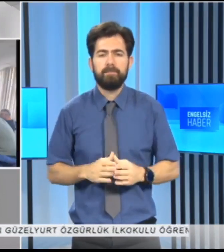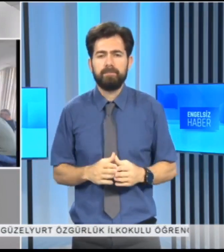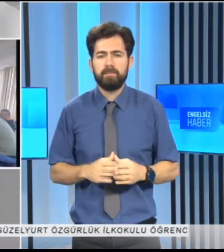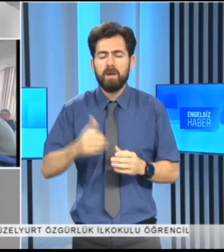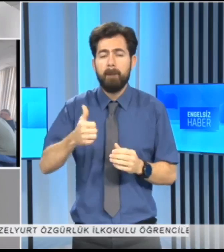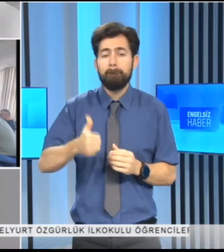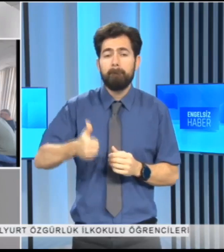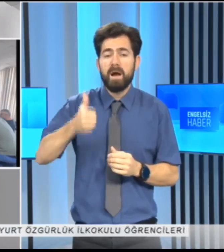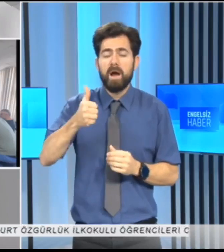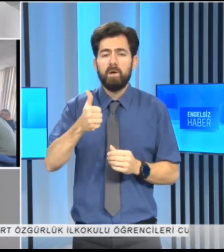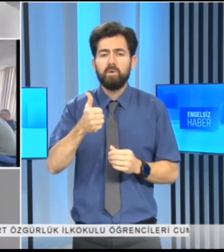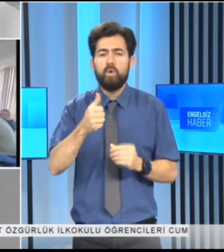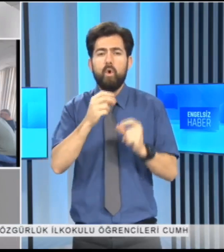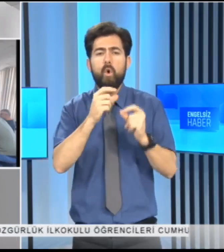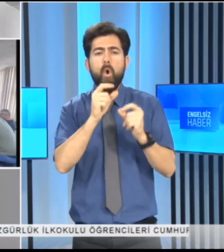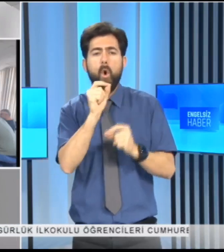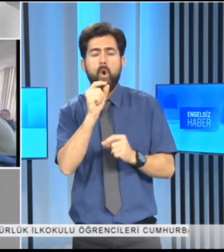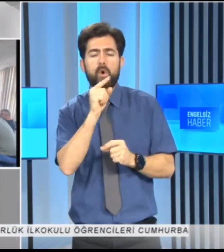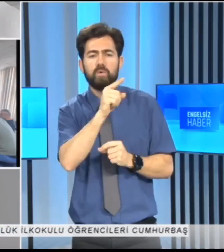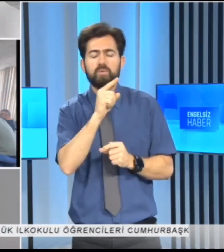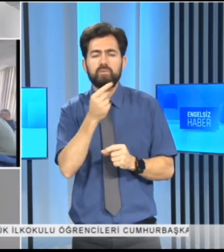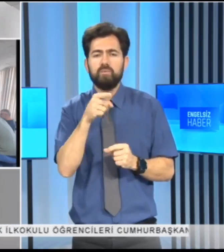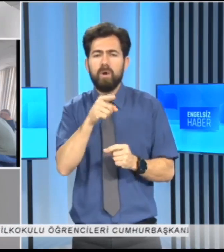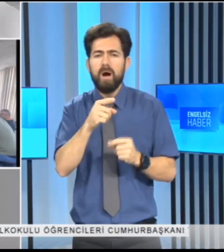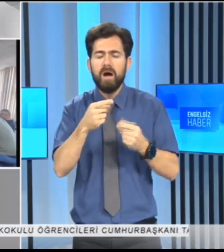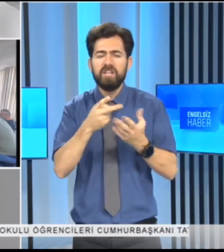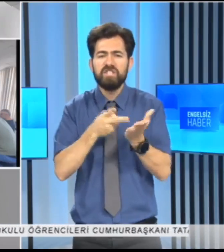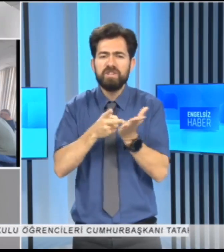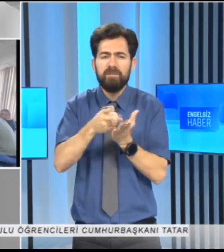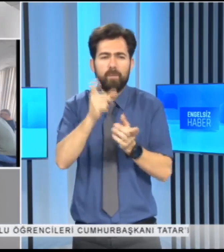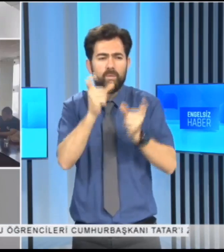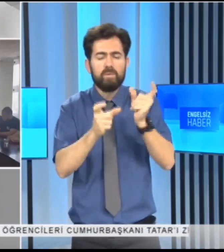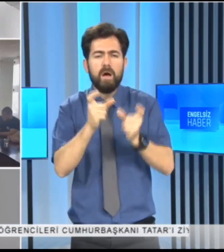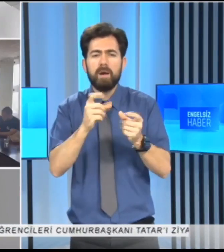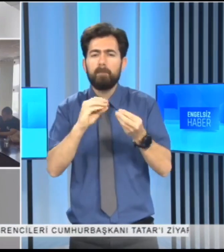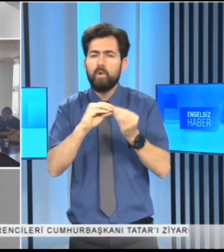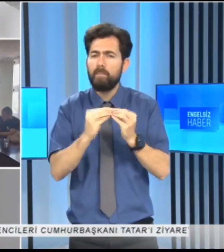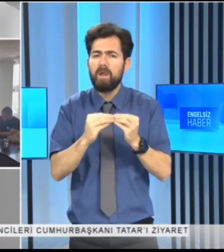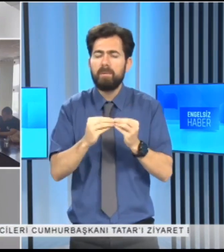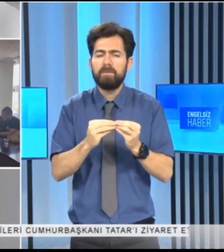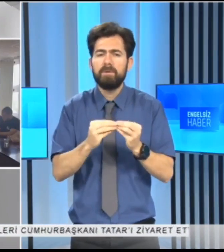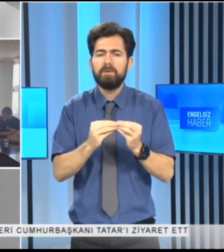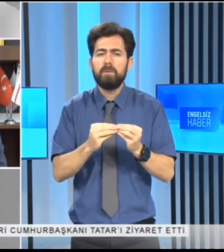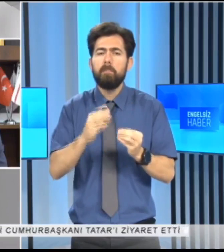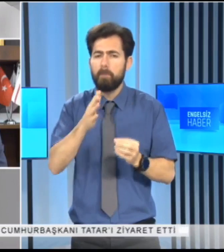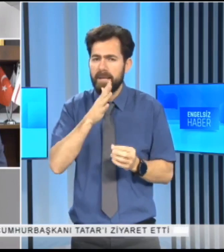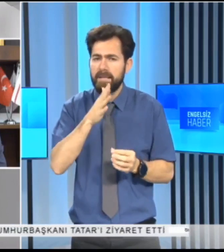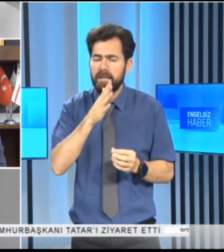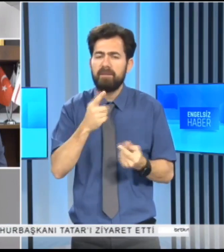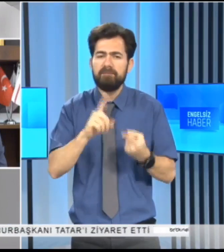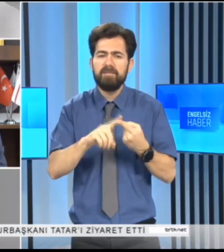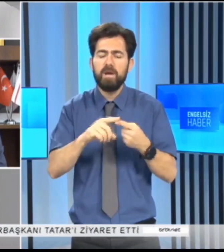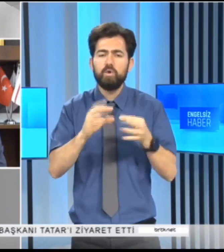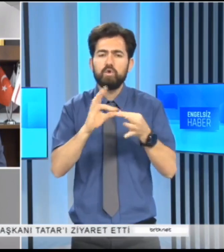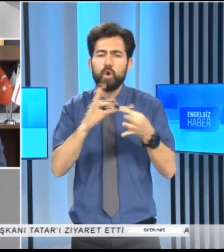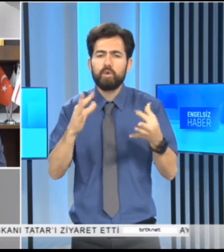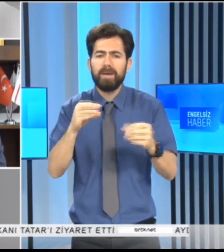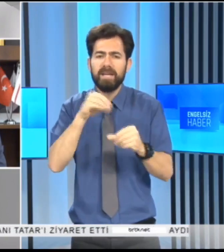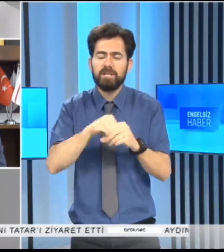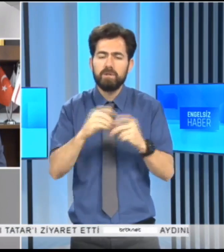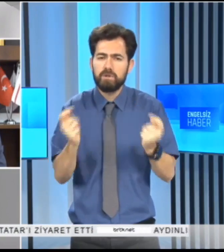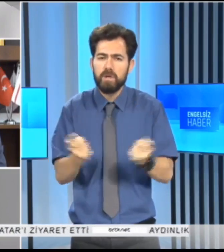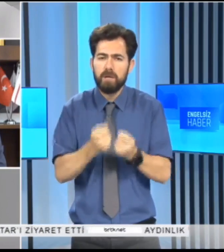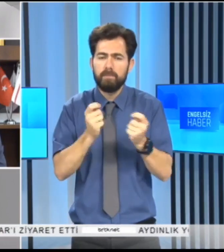Bakan Oğuz'sa, hayvancıların sorunlarının farkında olduklarını ve çözmek için çalışma